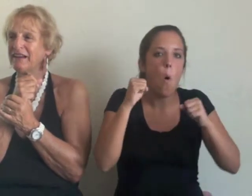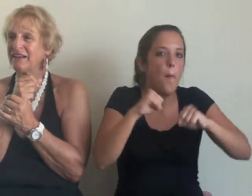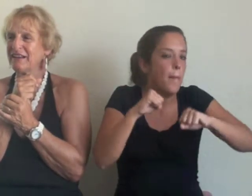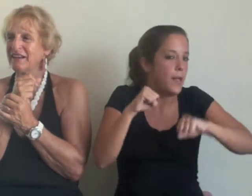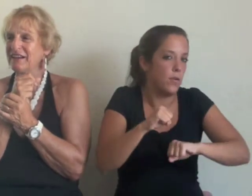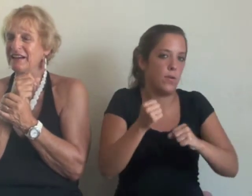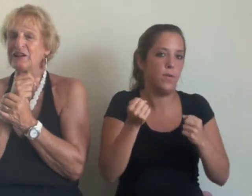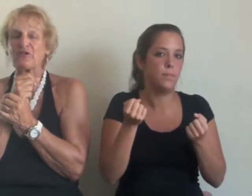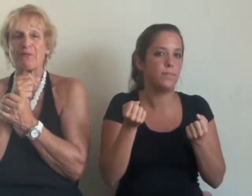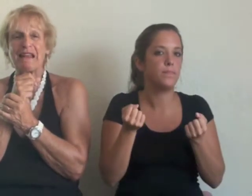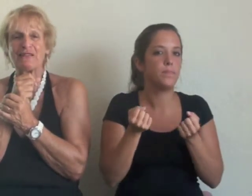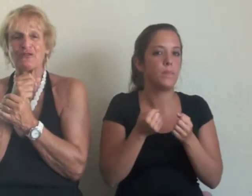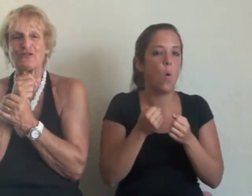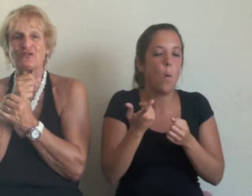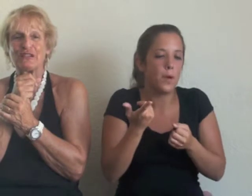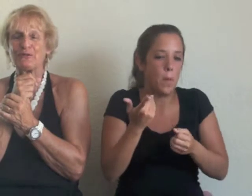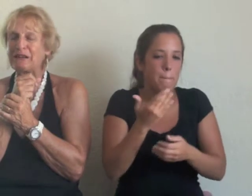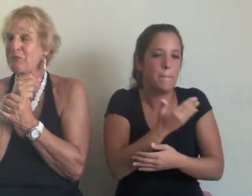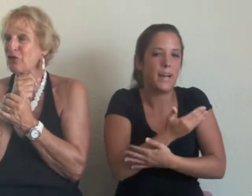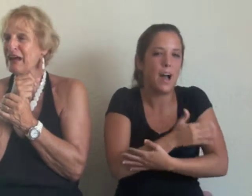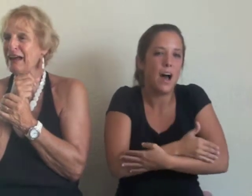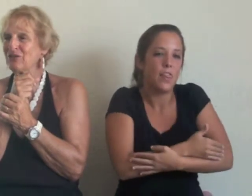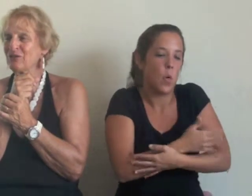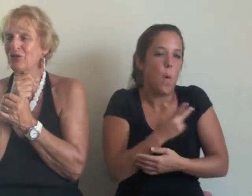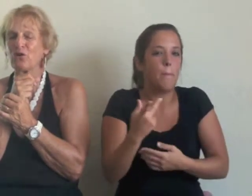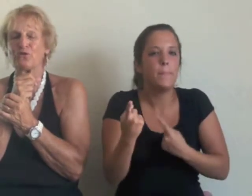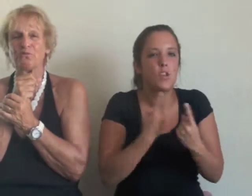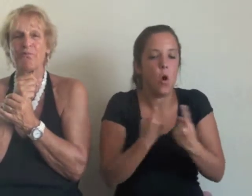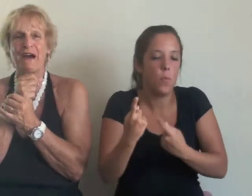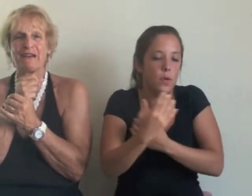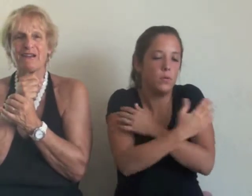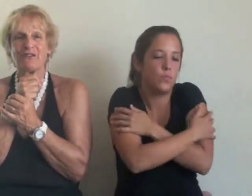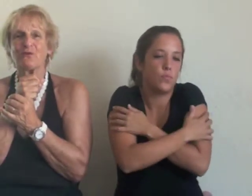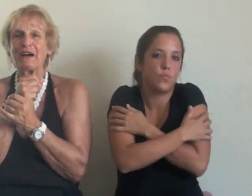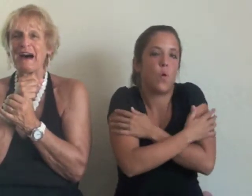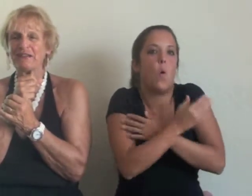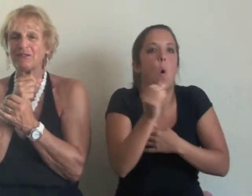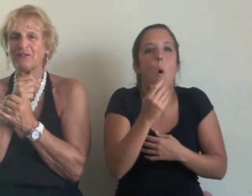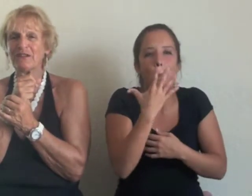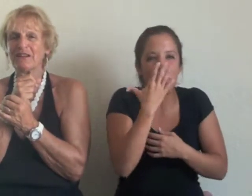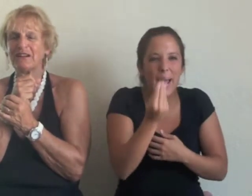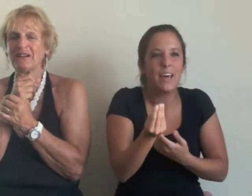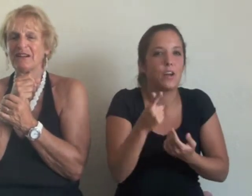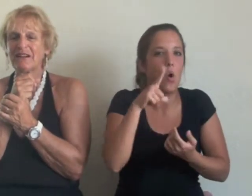adulta, en los brazos de tu enamorado, con un perro, un